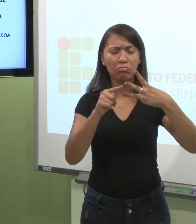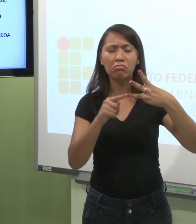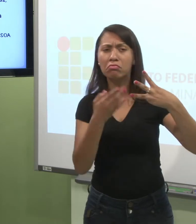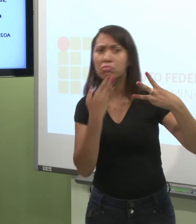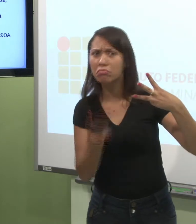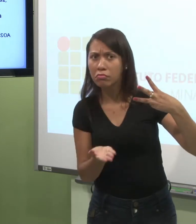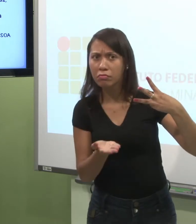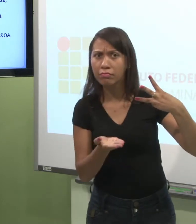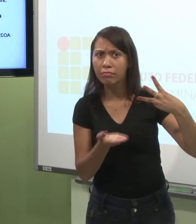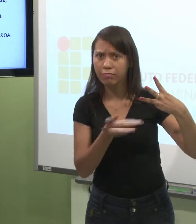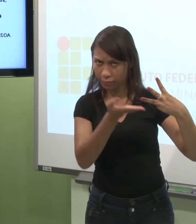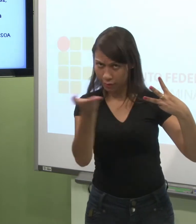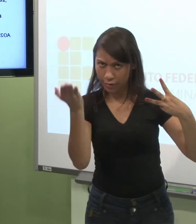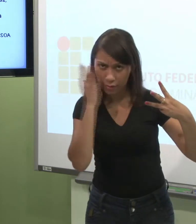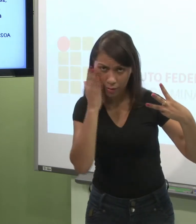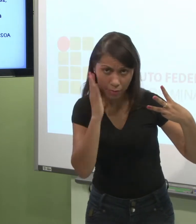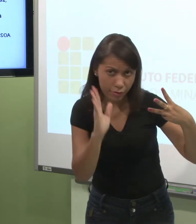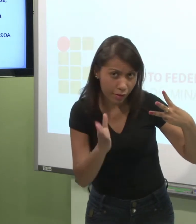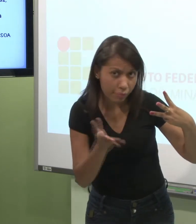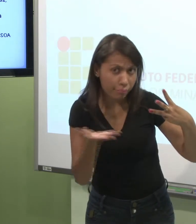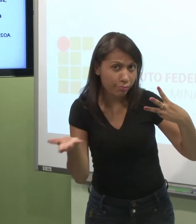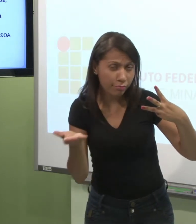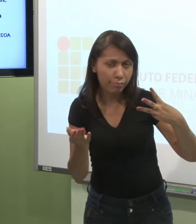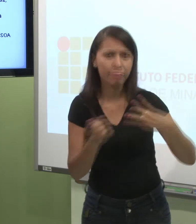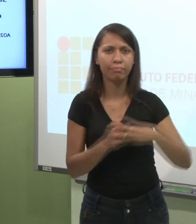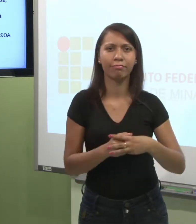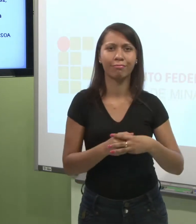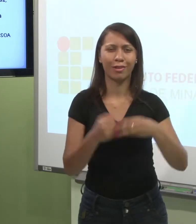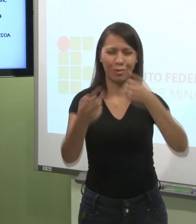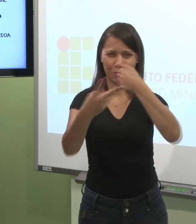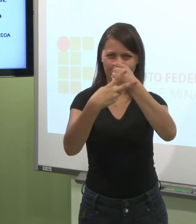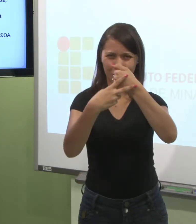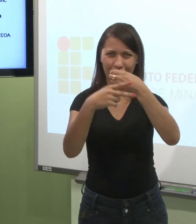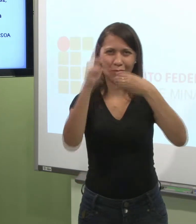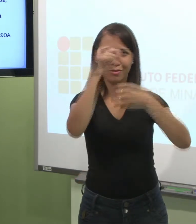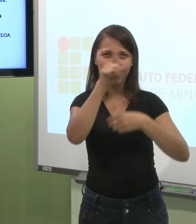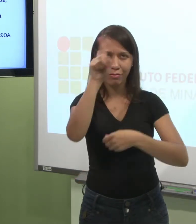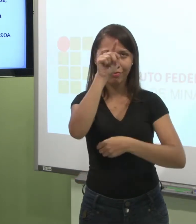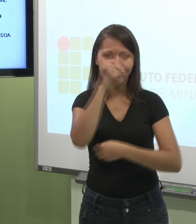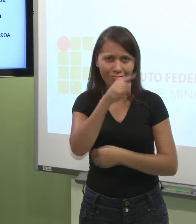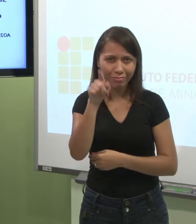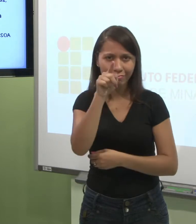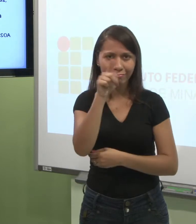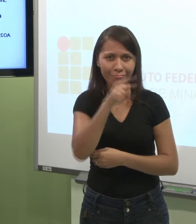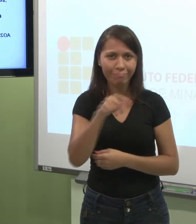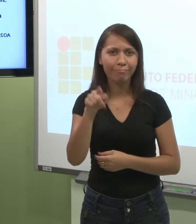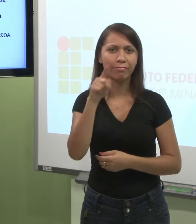imperativo? Já sabem? Os verbos circulados estão no